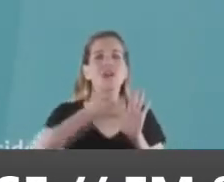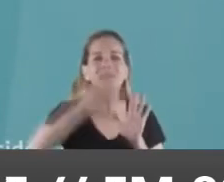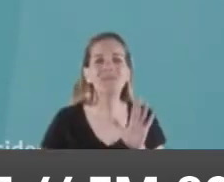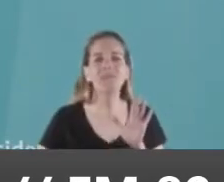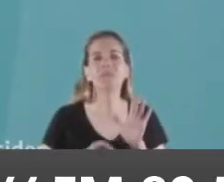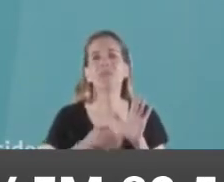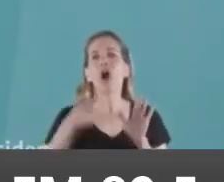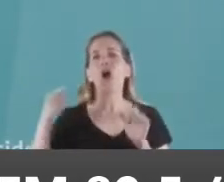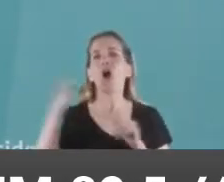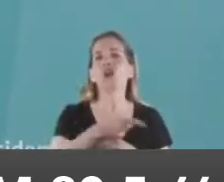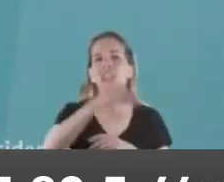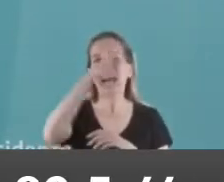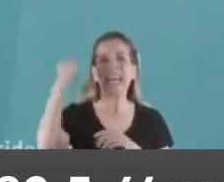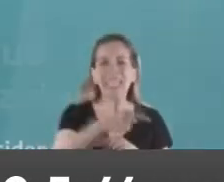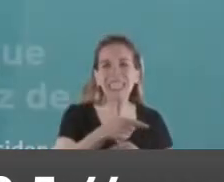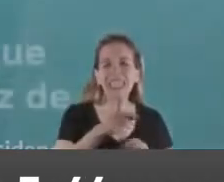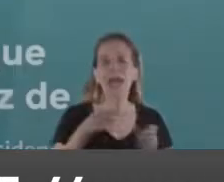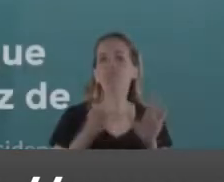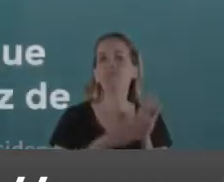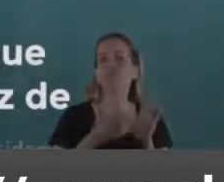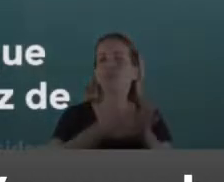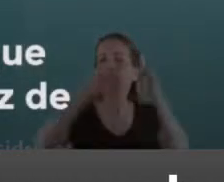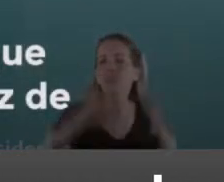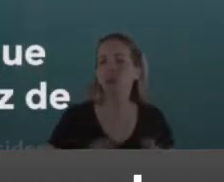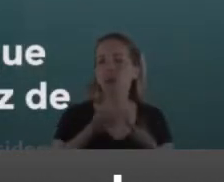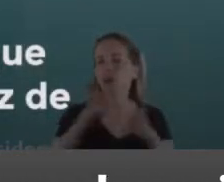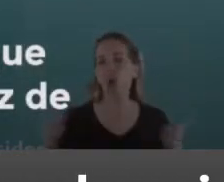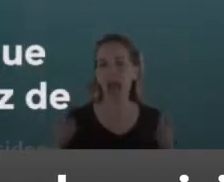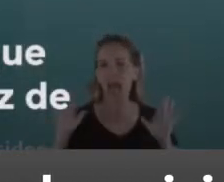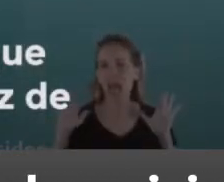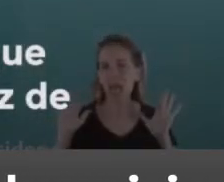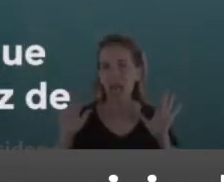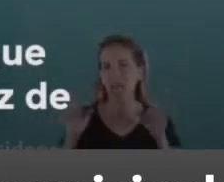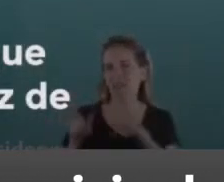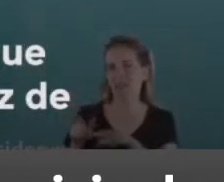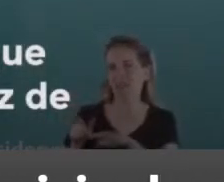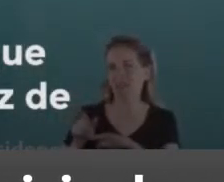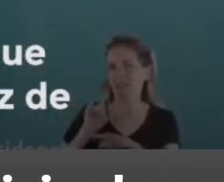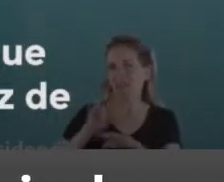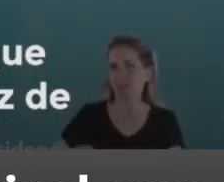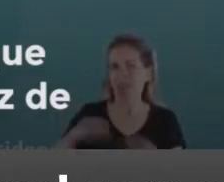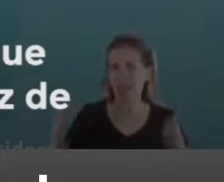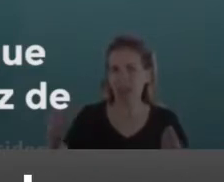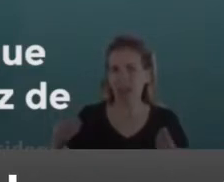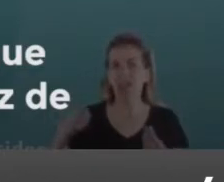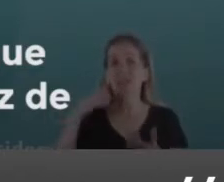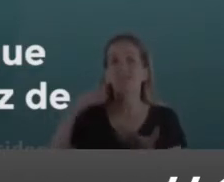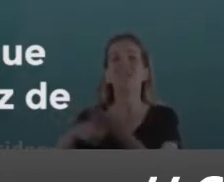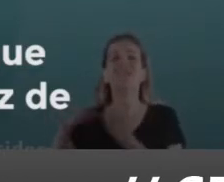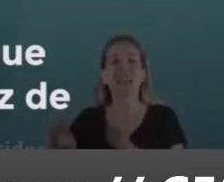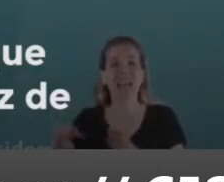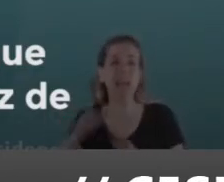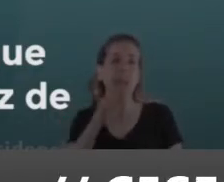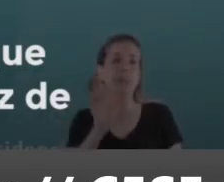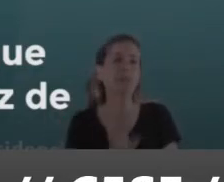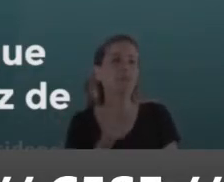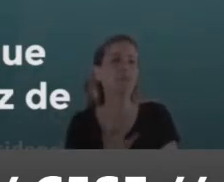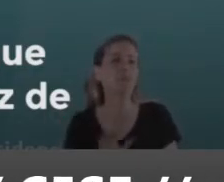la vicepresidenta Cristina Fernández de Kirchner, que es un verdadero disparate jurídico y que lo que se está montando es un